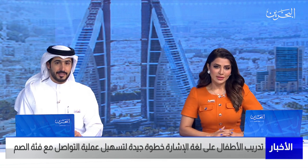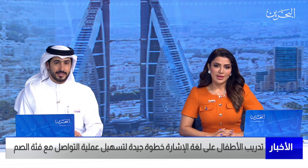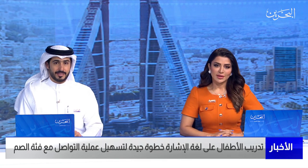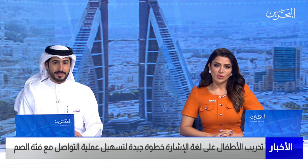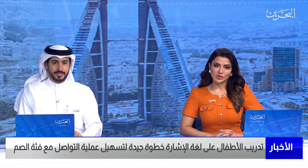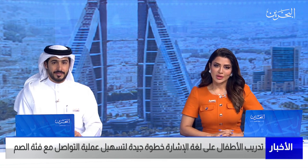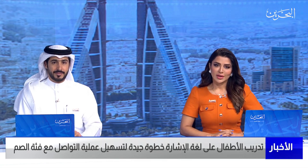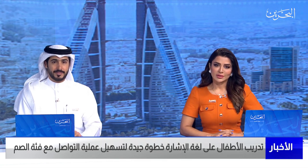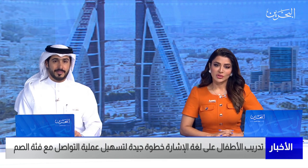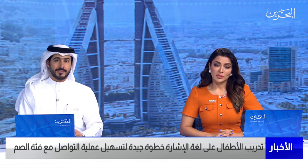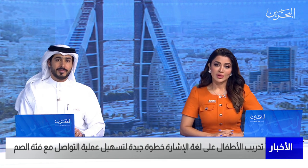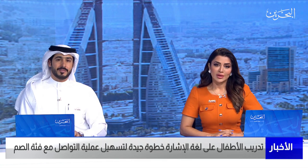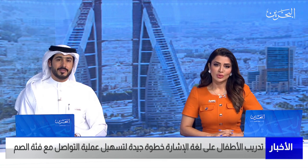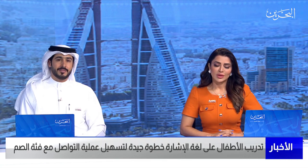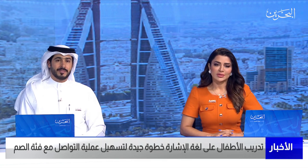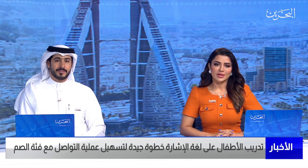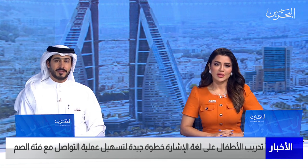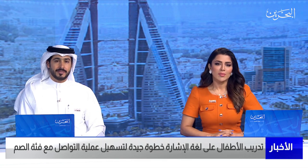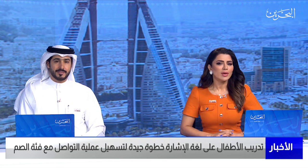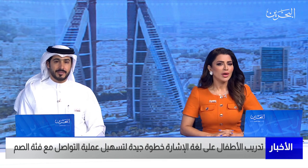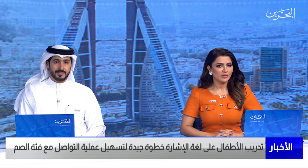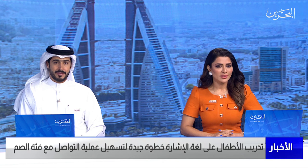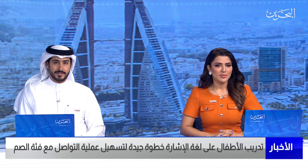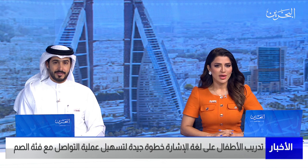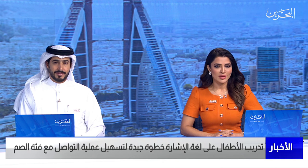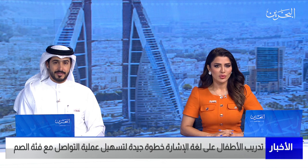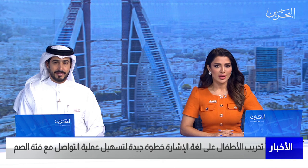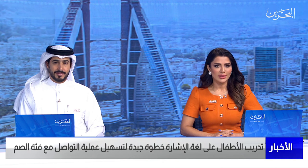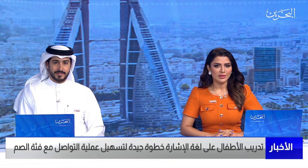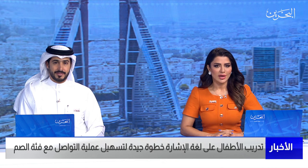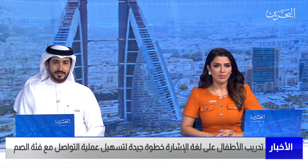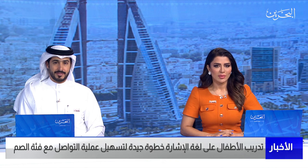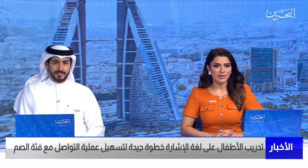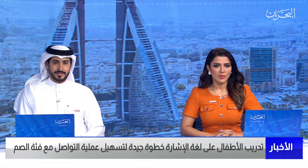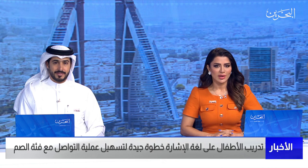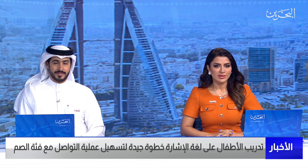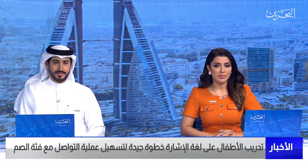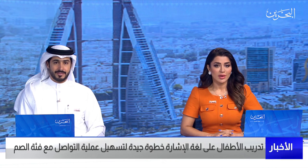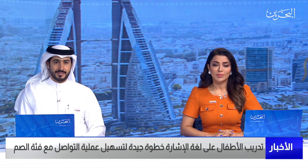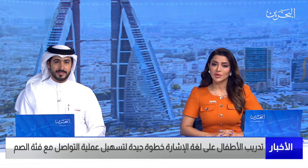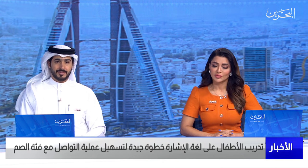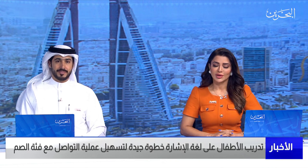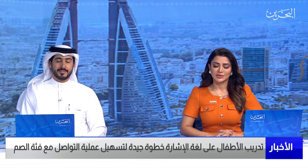هذه الورشة التدريبية لتعزز لديهم المعرفة بهذه اللغة عند التعامل مع ذوي العزيمة من فئة